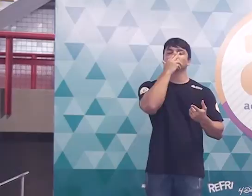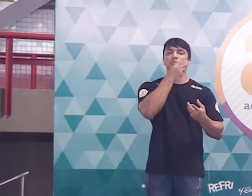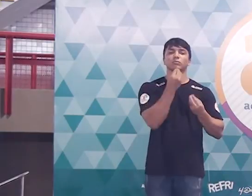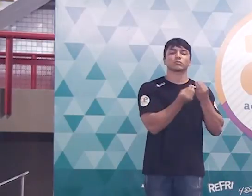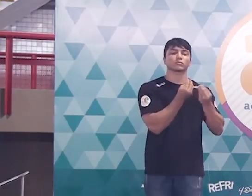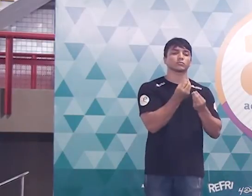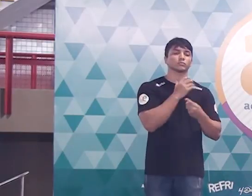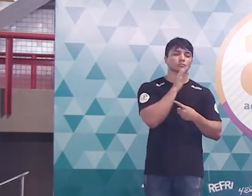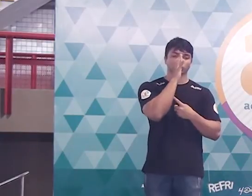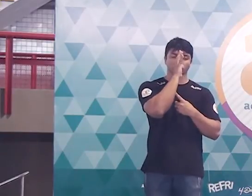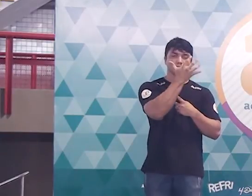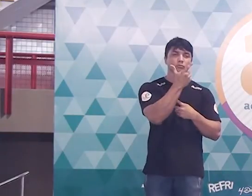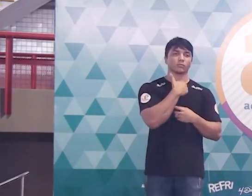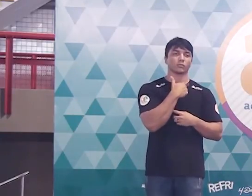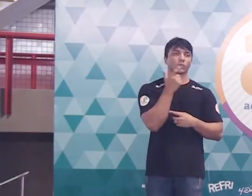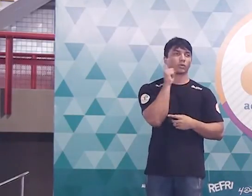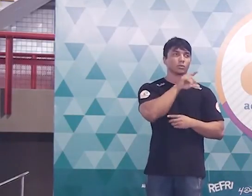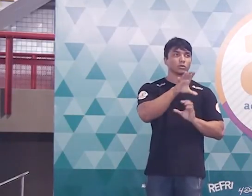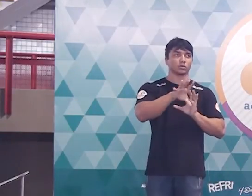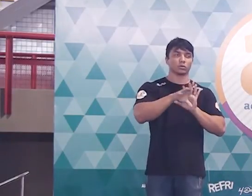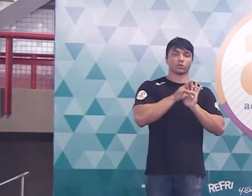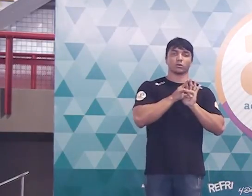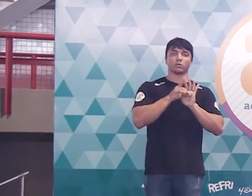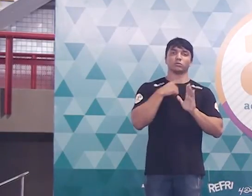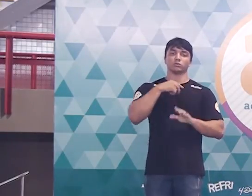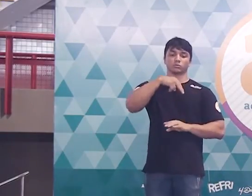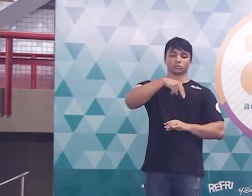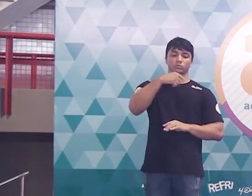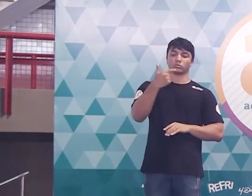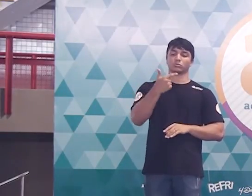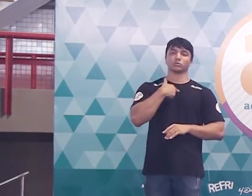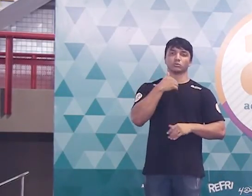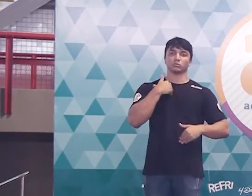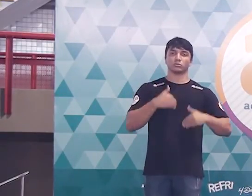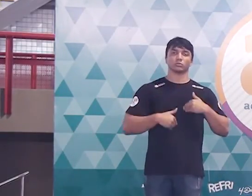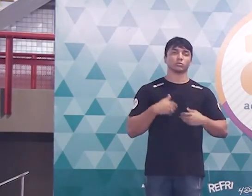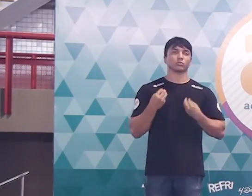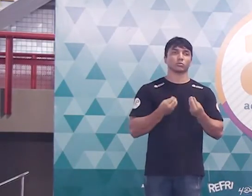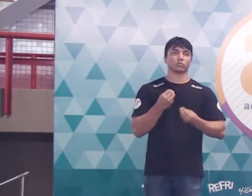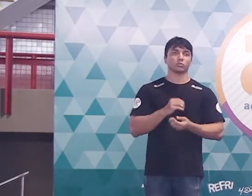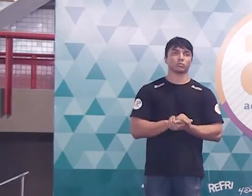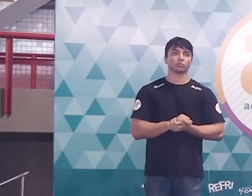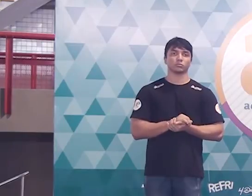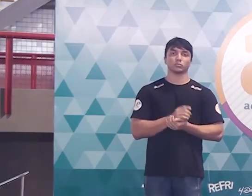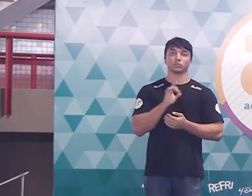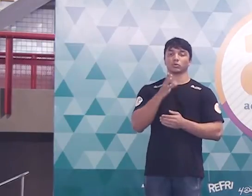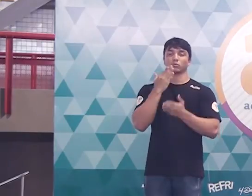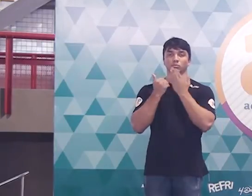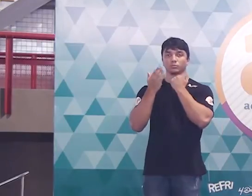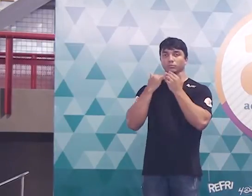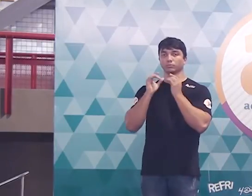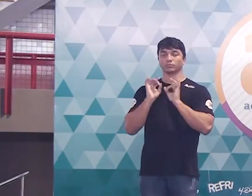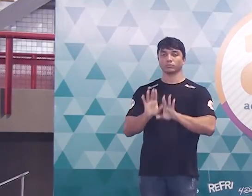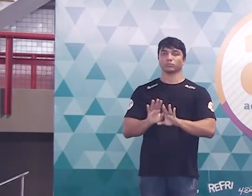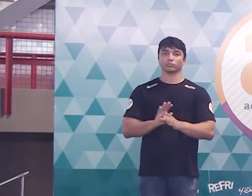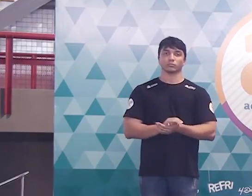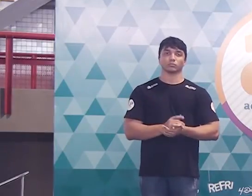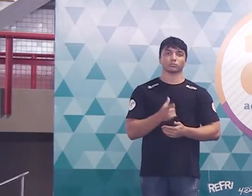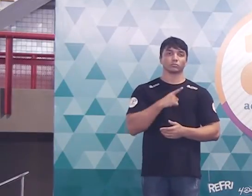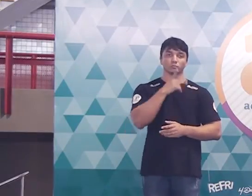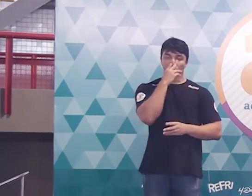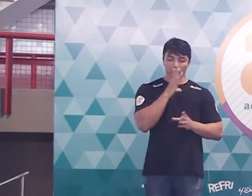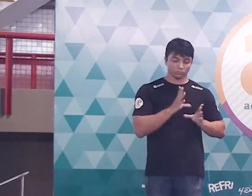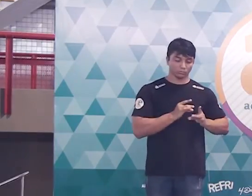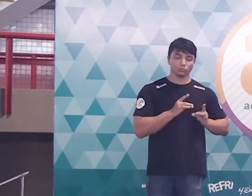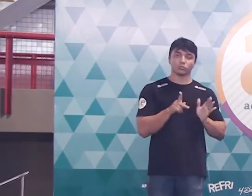maneira de eu incorporar nitrogênio no meu corpo? Na alimentação. Você já o adquire